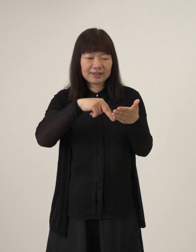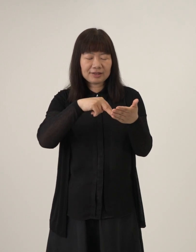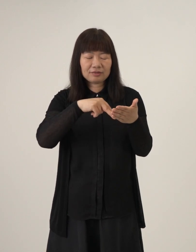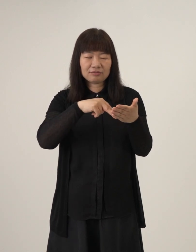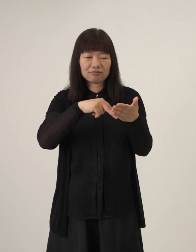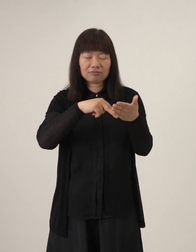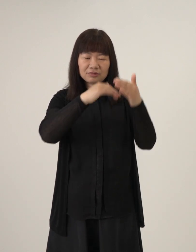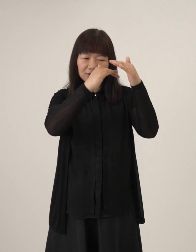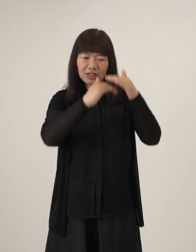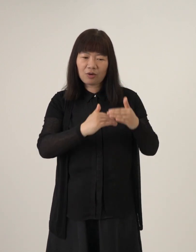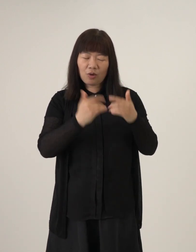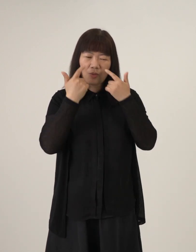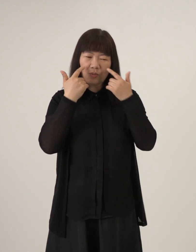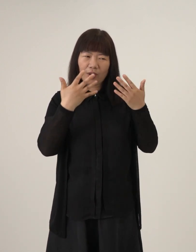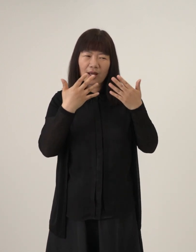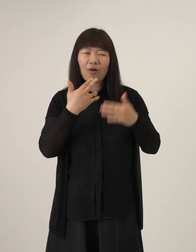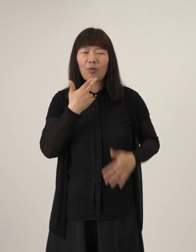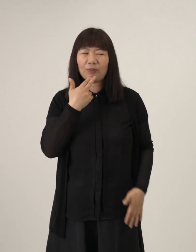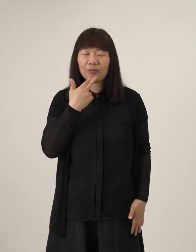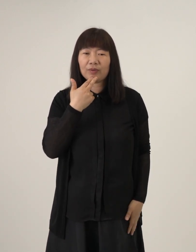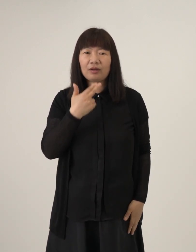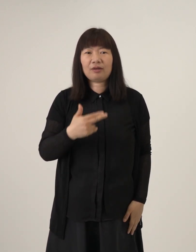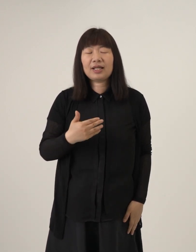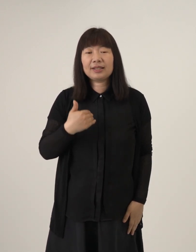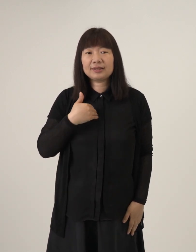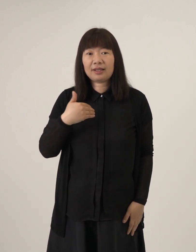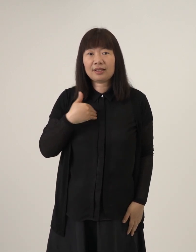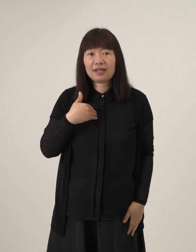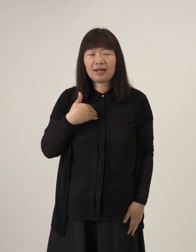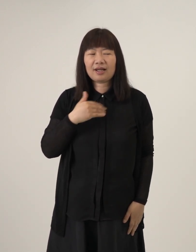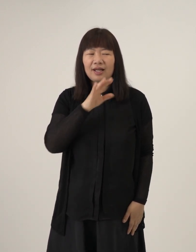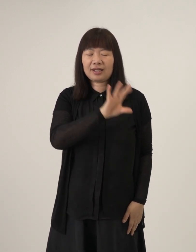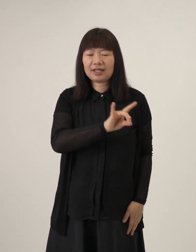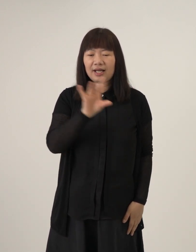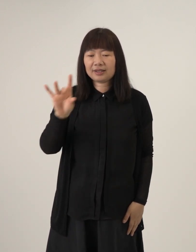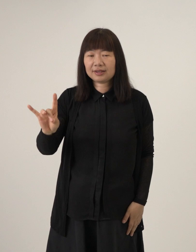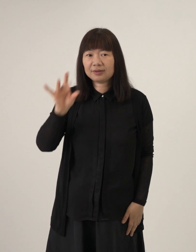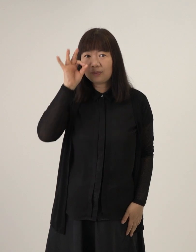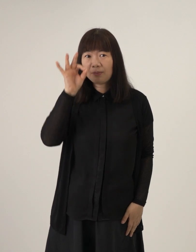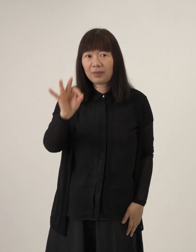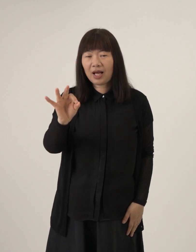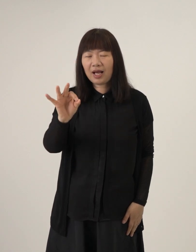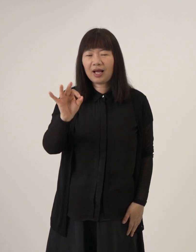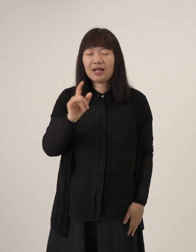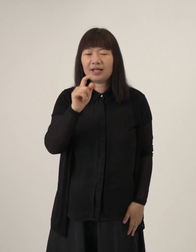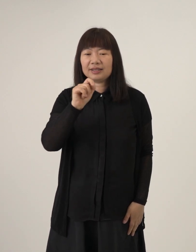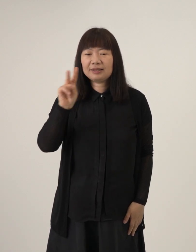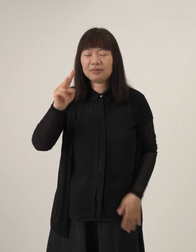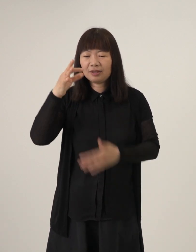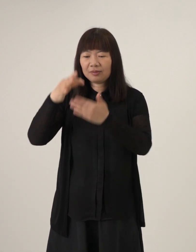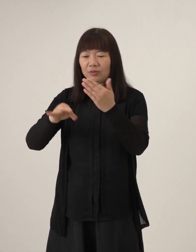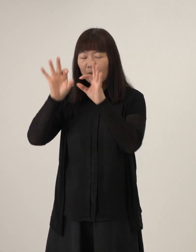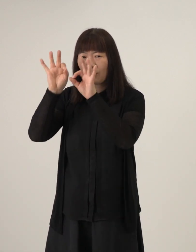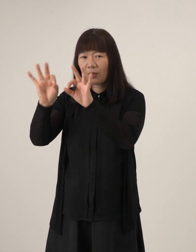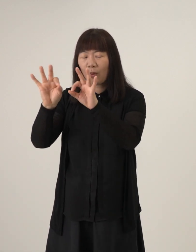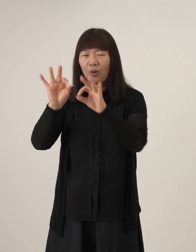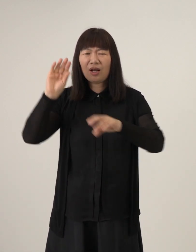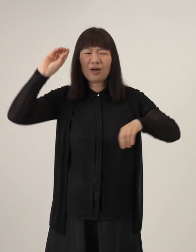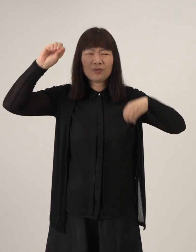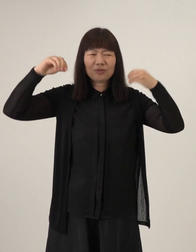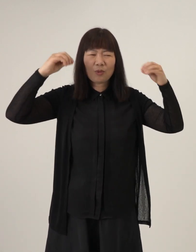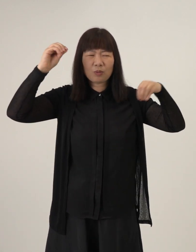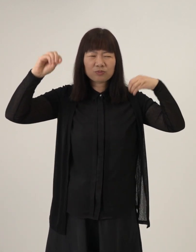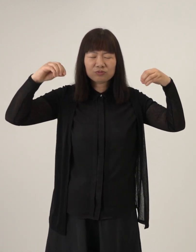선명하게 들어올 수가 없는데, 제가 이제 가끔 보는 TV 프로 중에